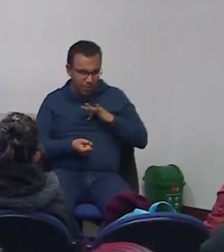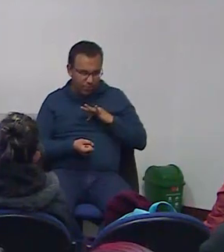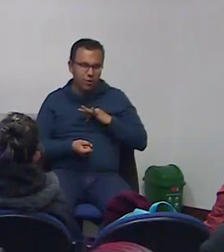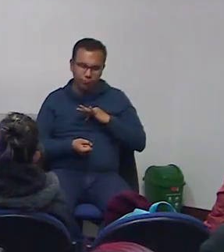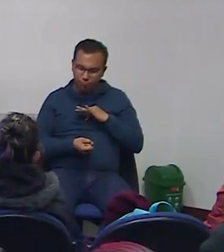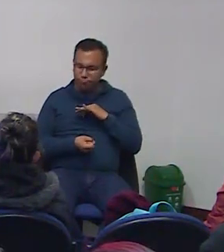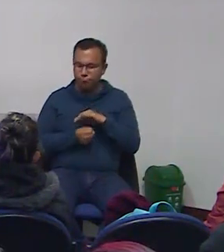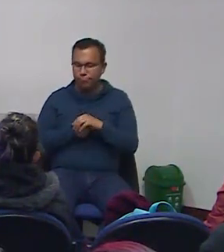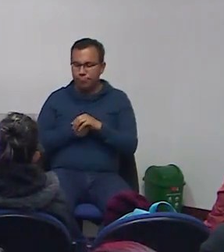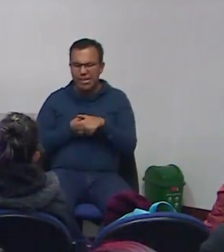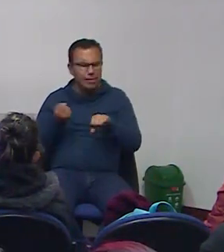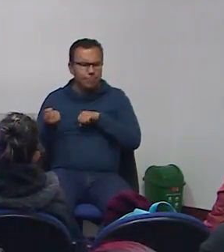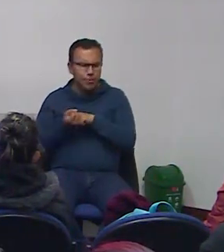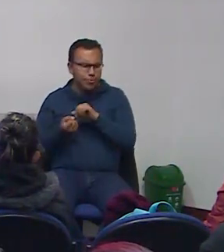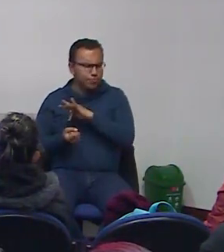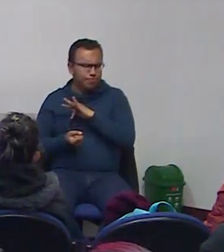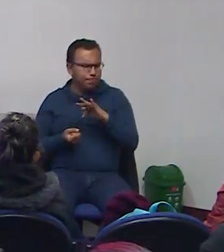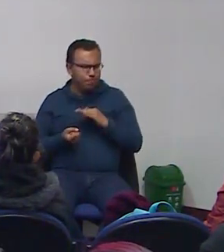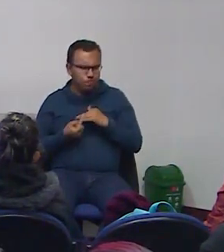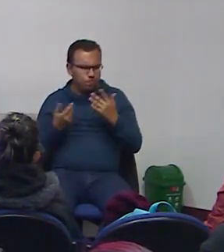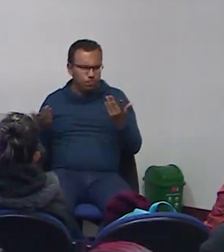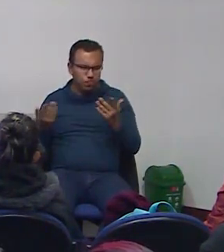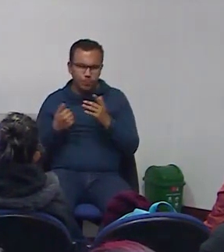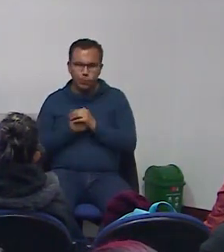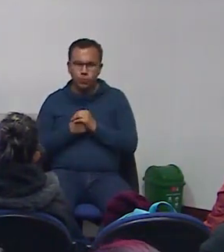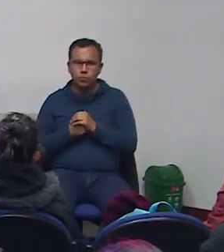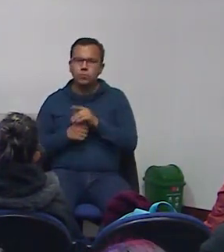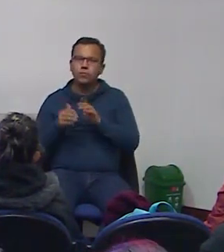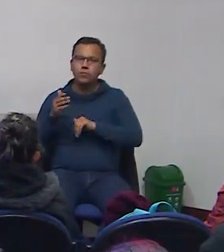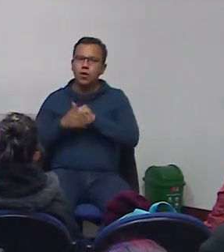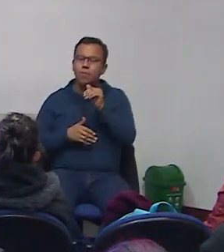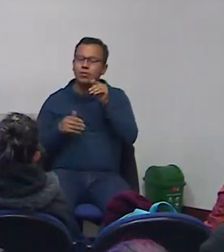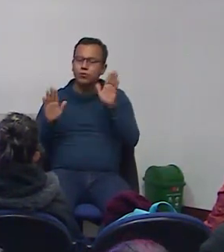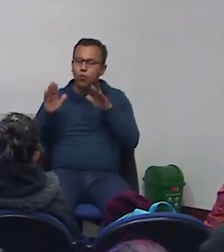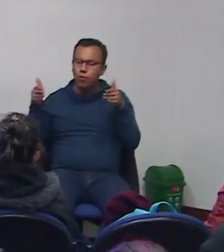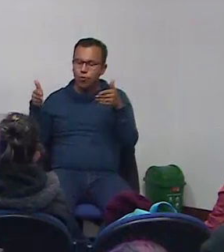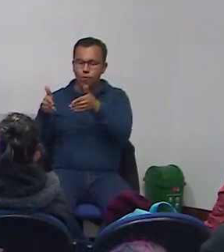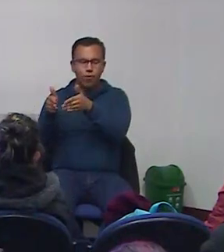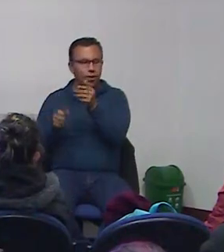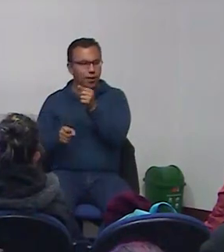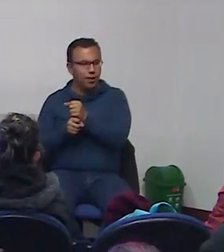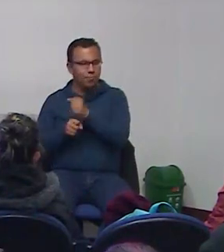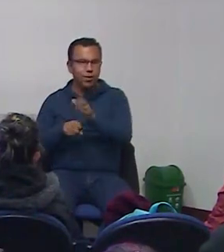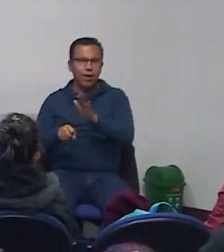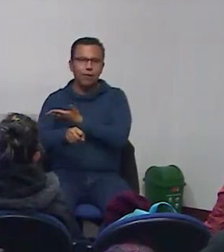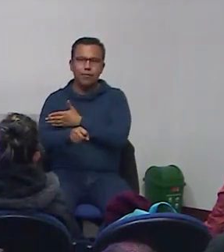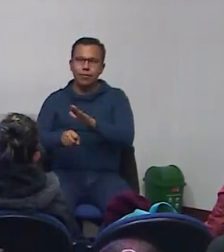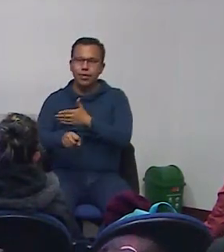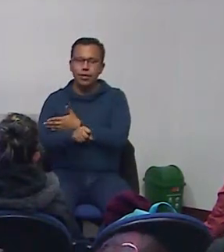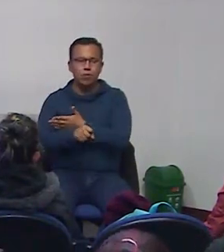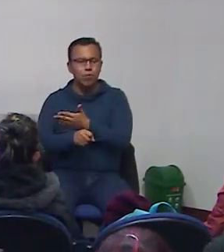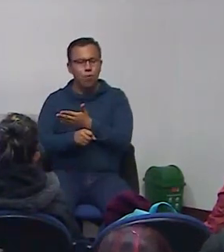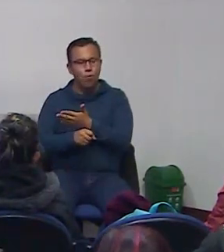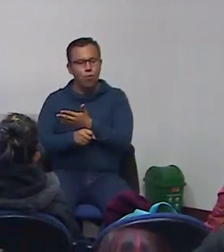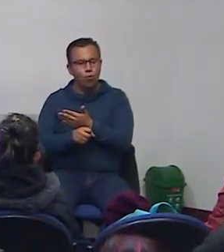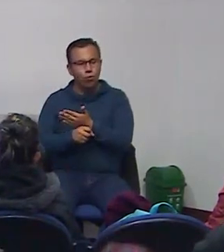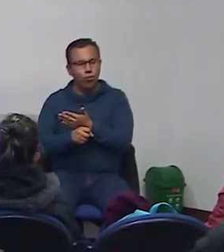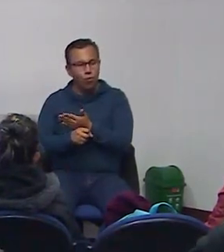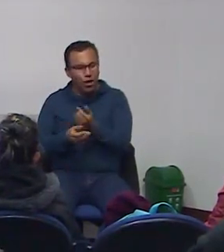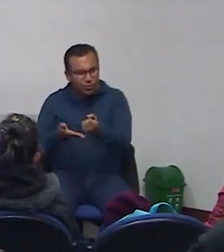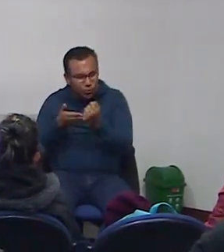eh Este programa e está enfocado en en trabajar la música como una herramienta